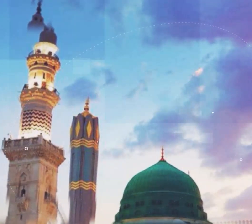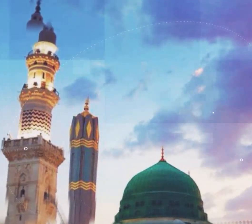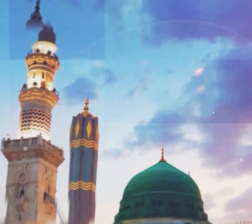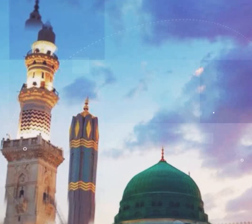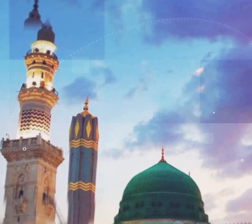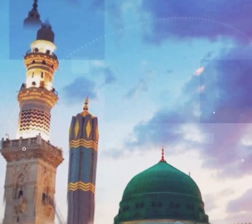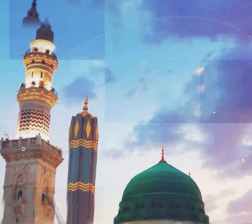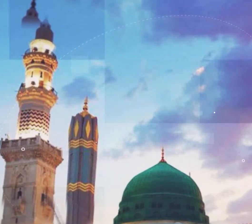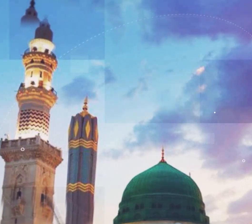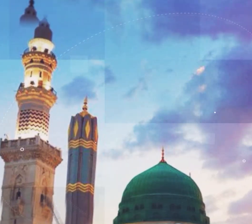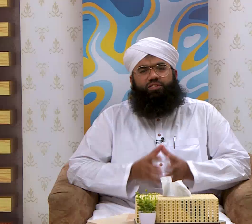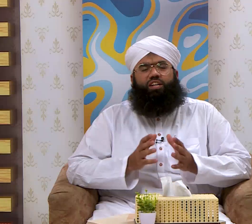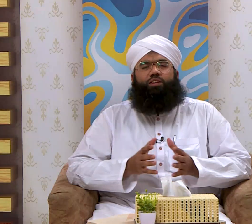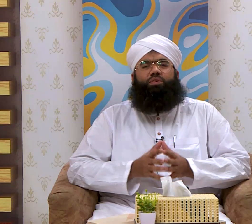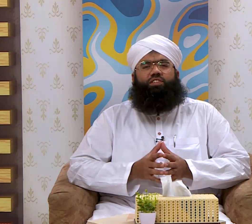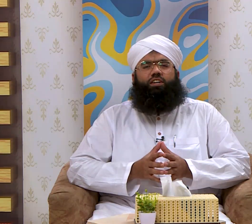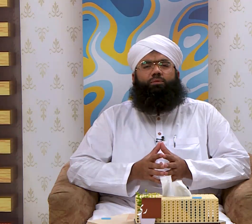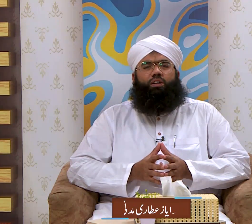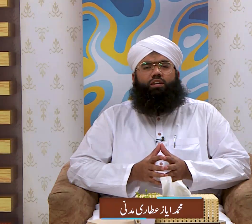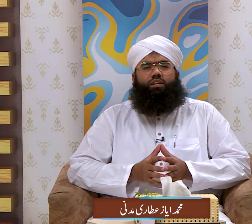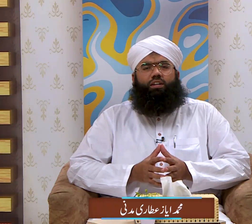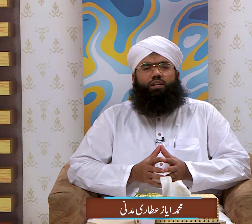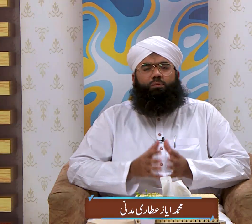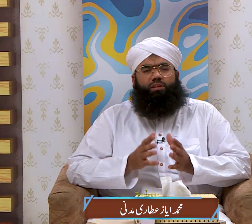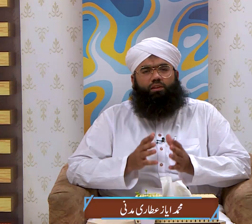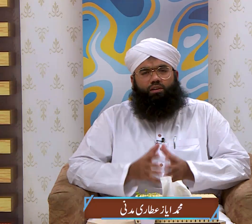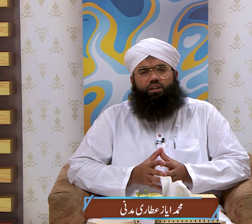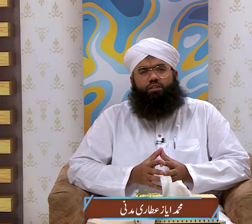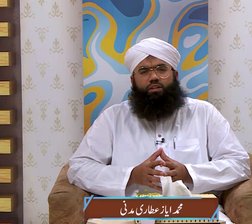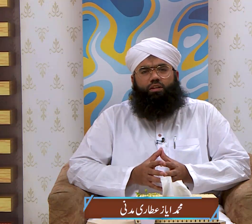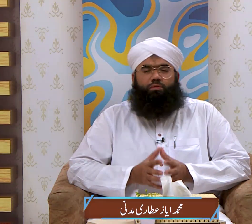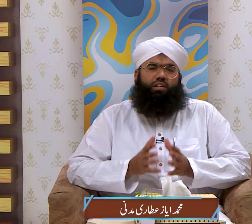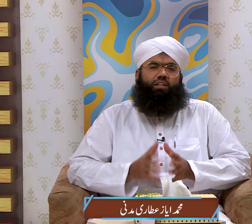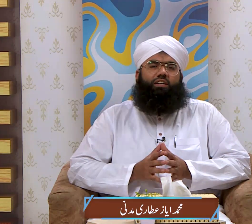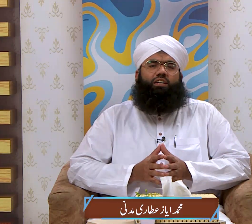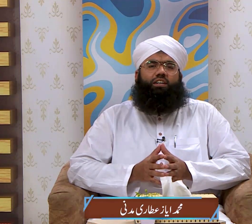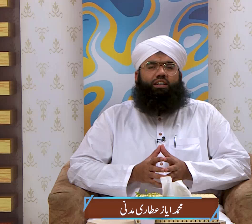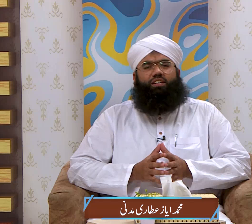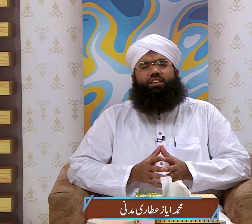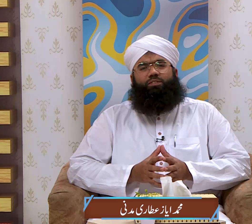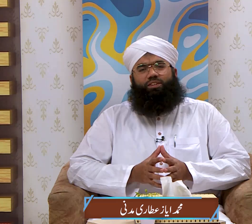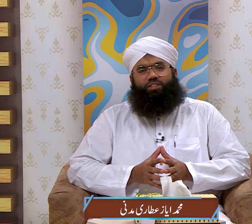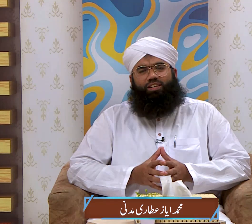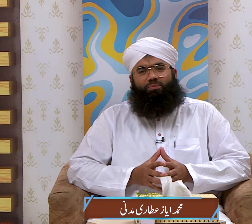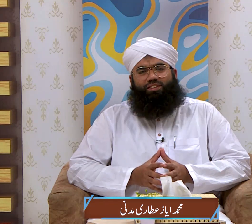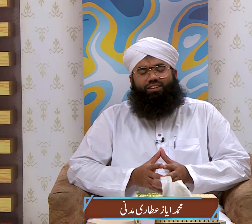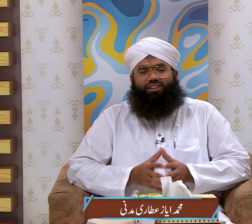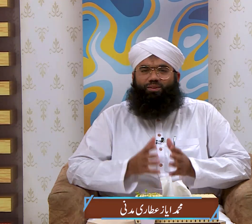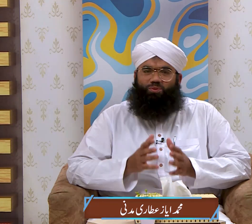واصحابک یا حبیب اللہ۔ الصلاة والسلام علیک یا نبی اللہ وعلی آلک واصحابک یا نور